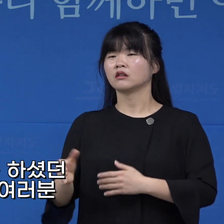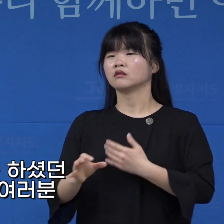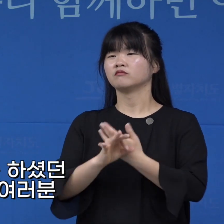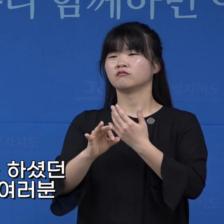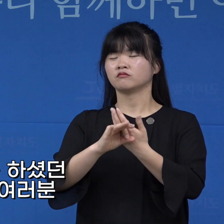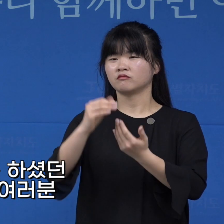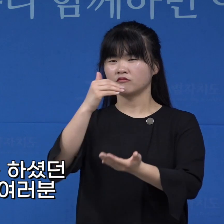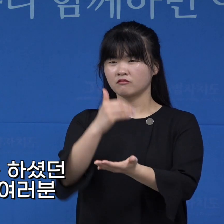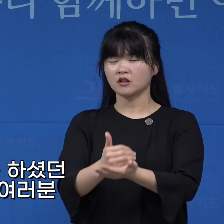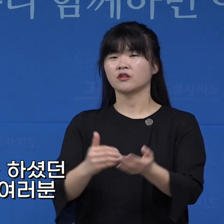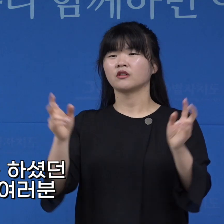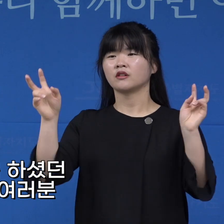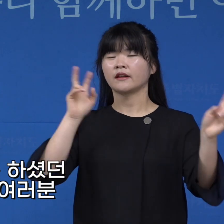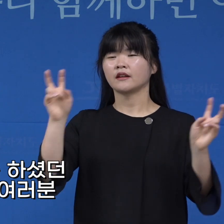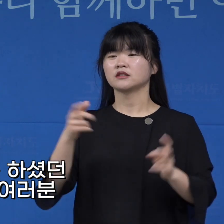하셨던 업소의